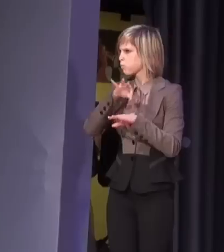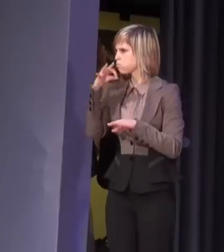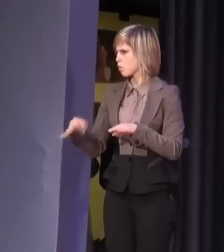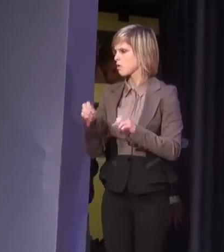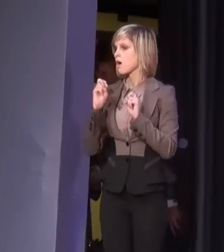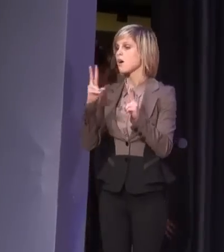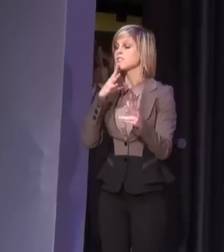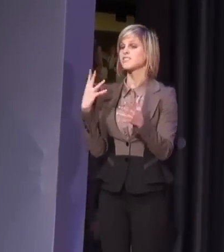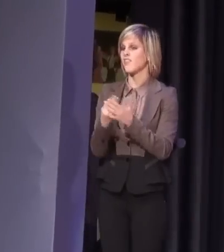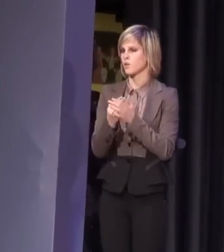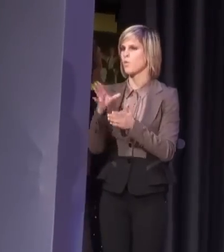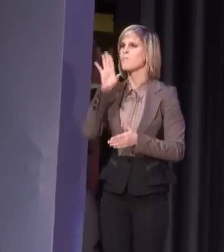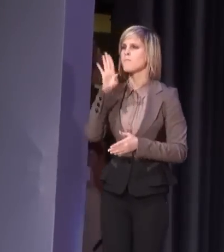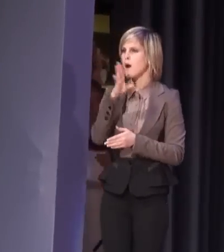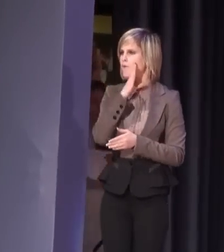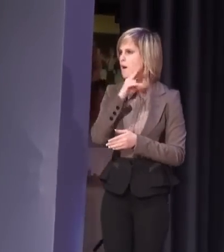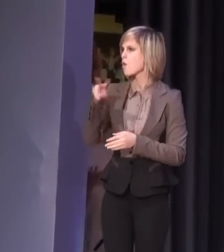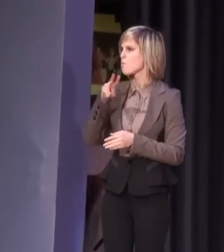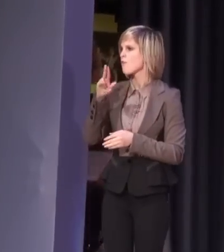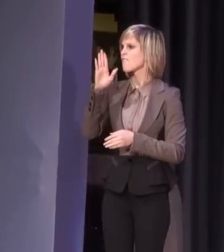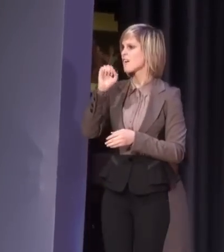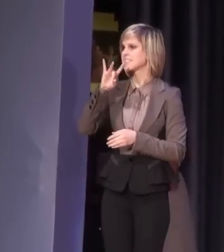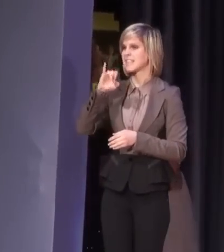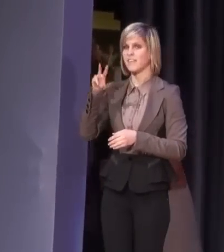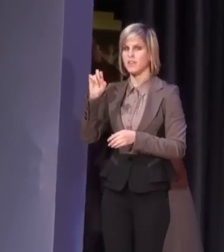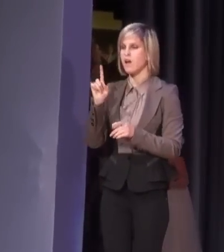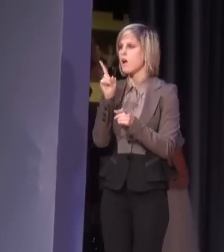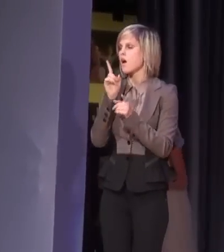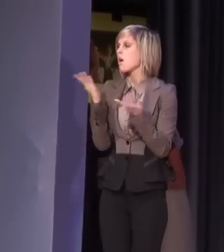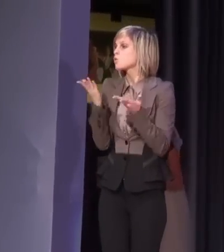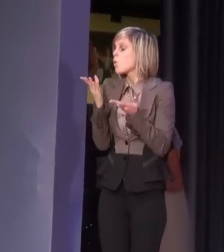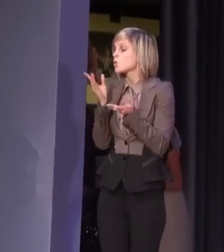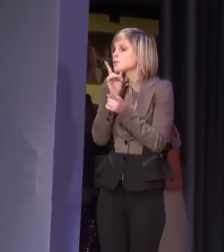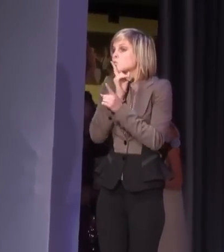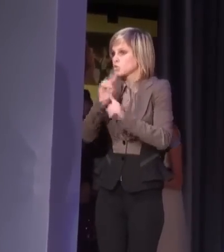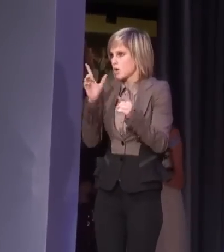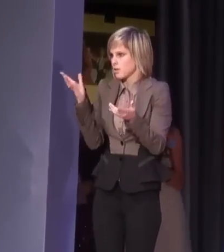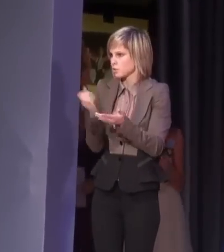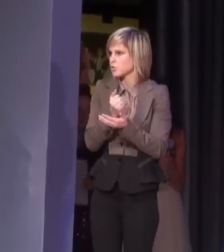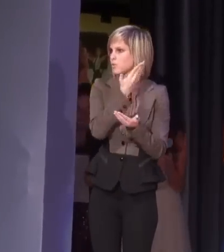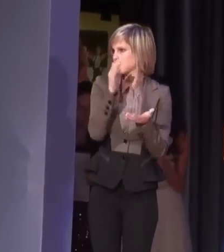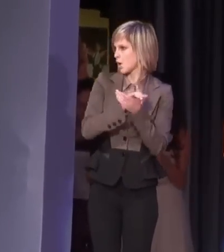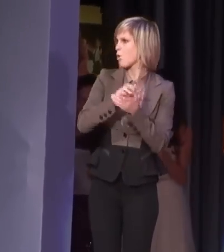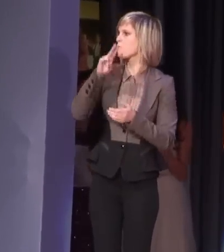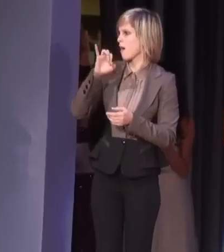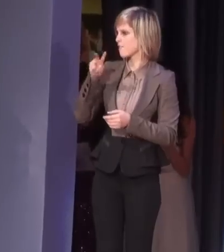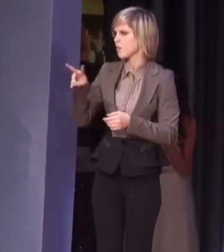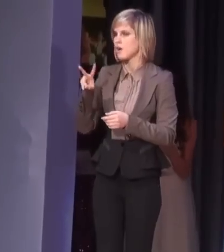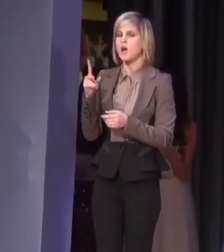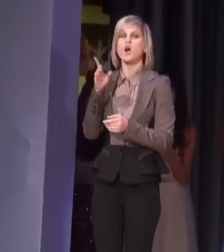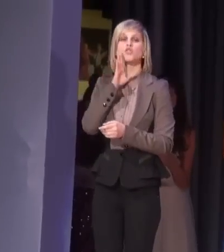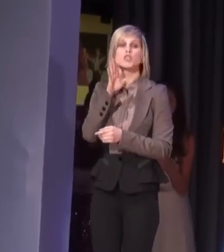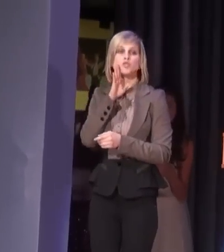действительно свою. Мама Любовь Васильевна, которую мы нашли случайно, с которой наш познакомил Паша, оказалась женщина сама не